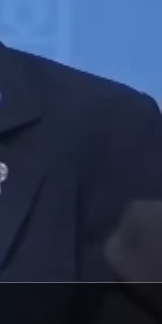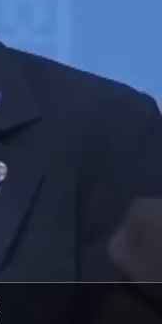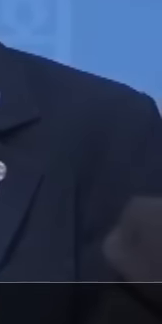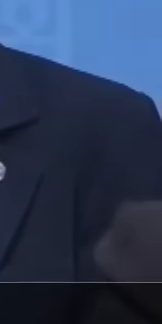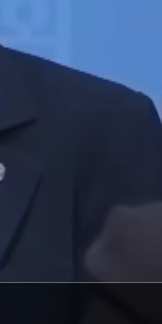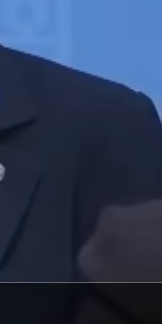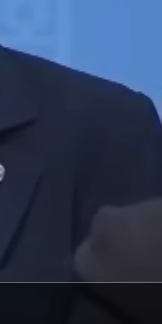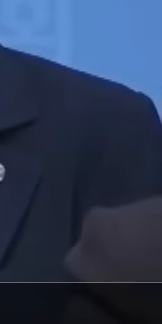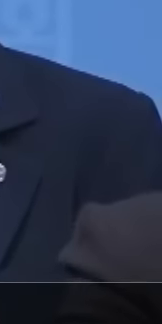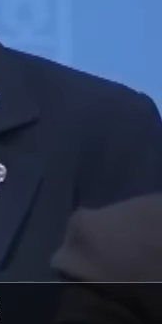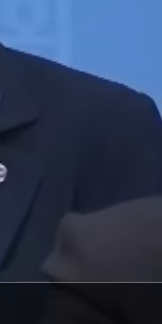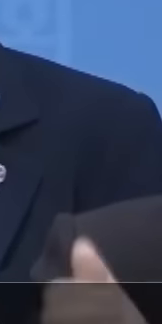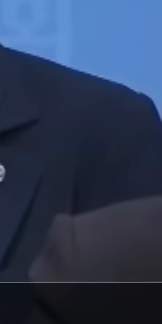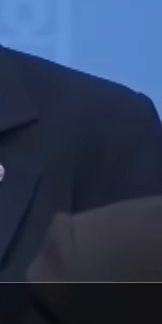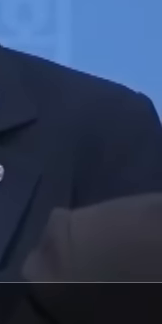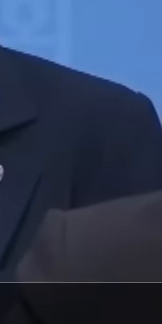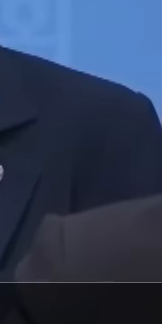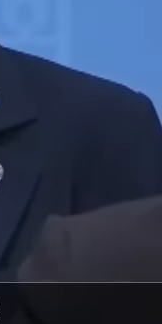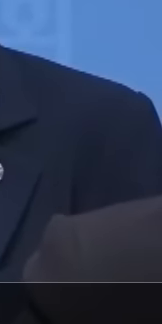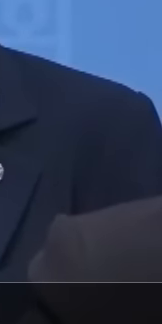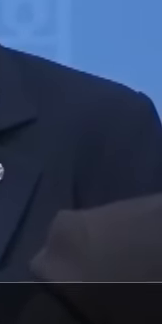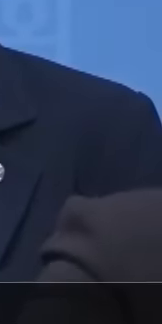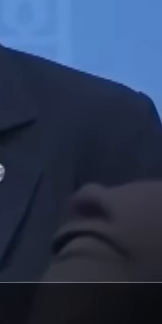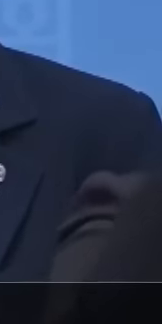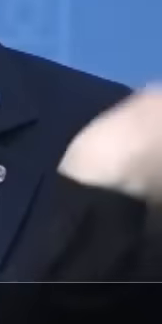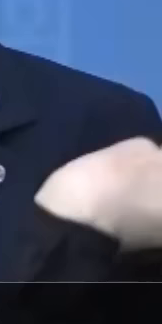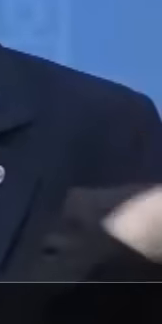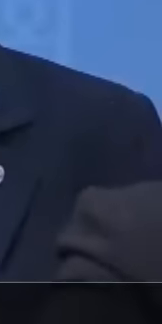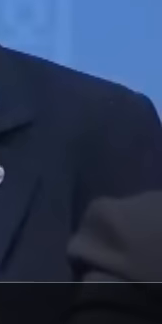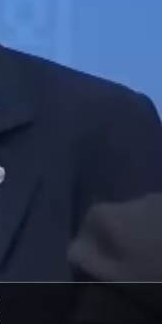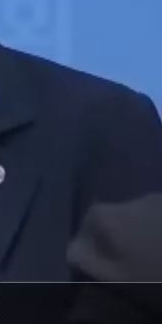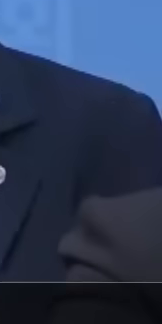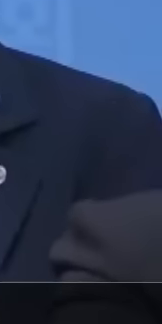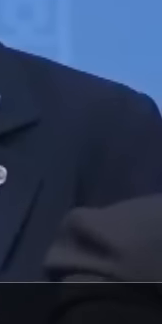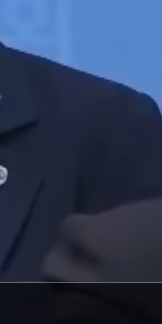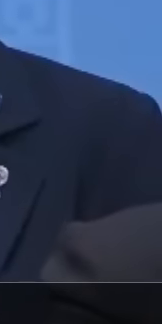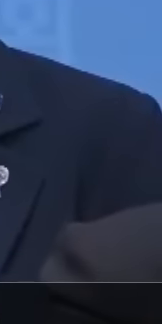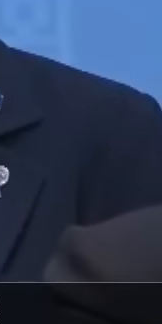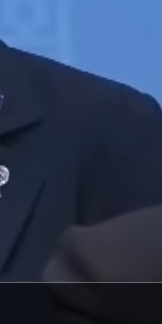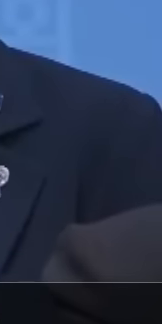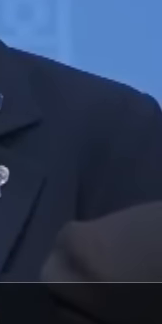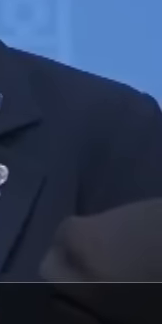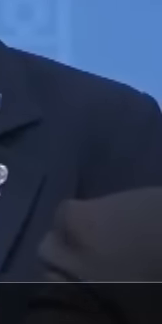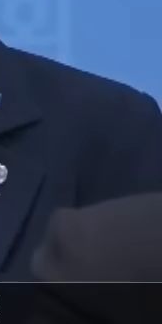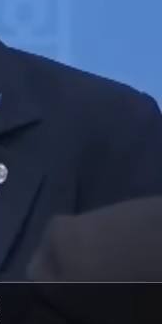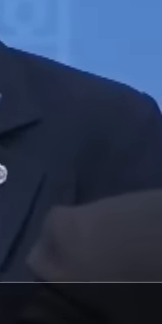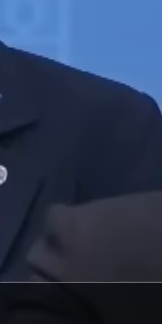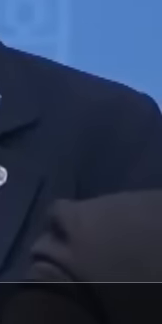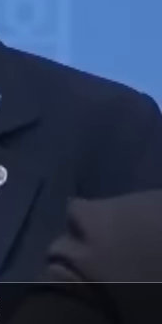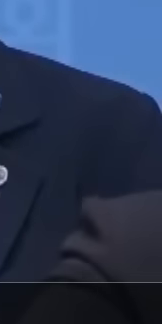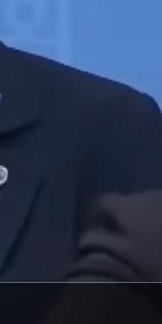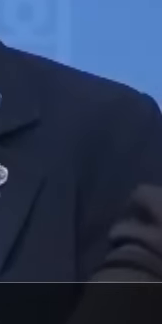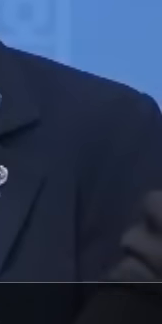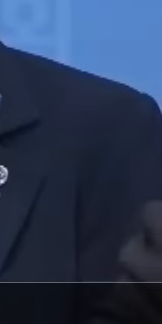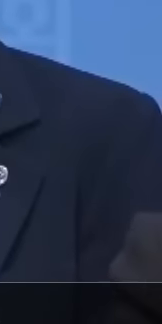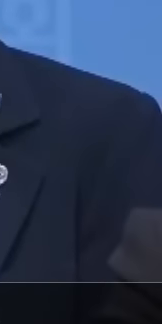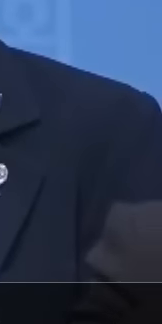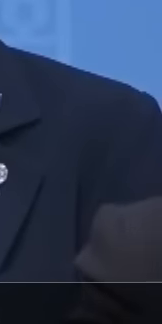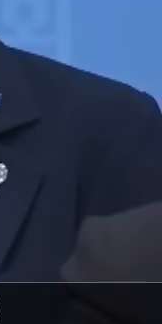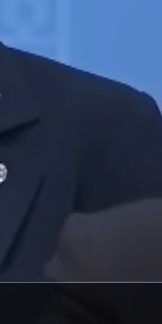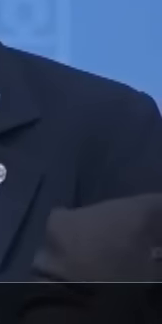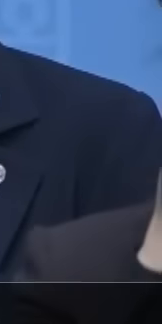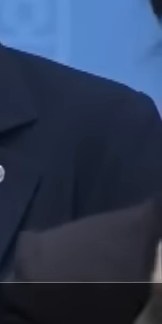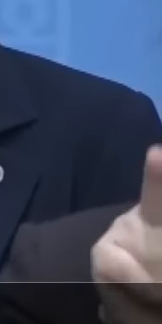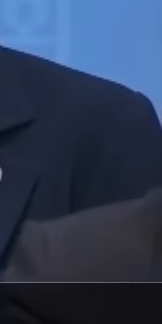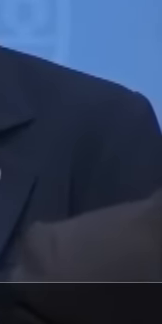이루어냈습니다. 문재인 정부 시절 국정원은 단 한 건의 정치 개입, 민간인 사찰 등의 문제가